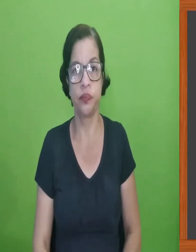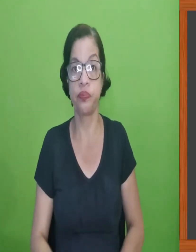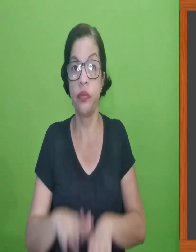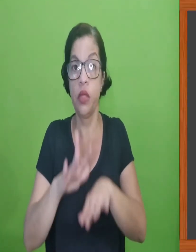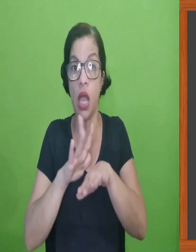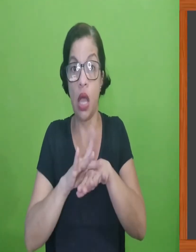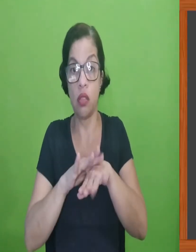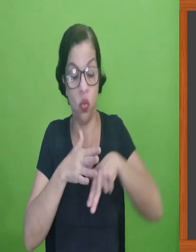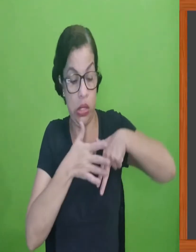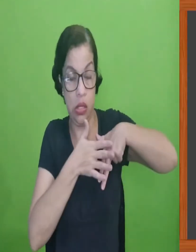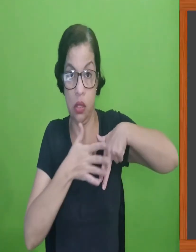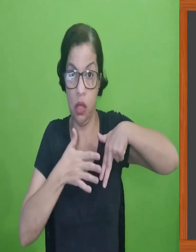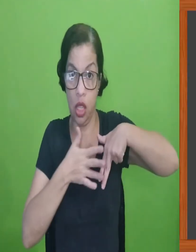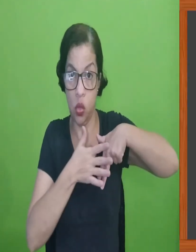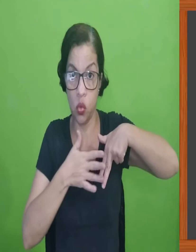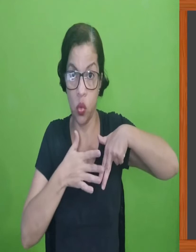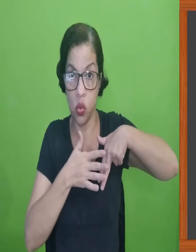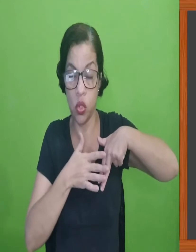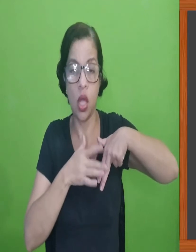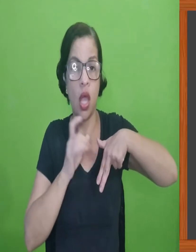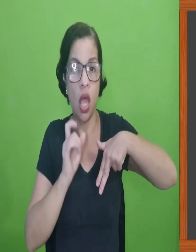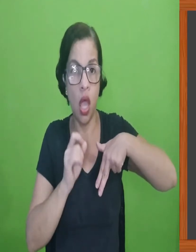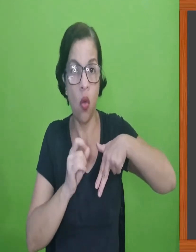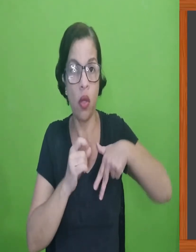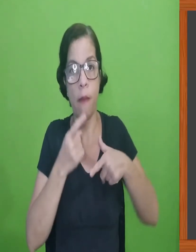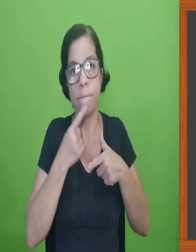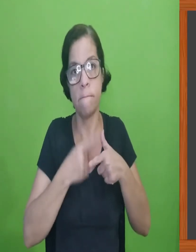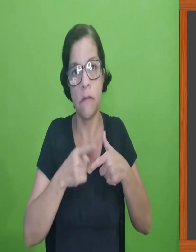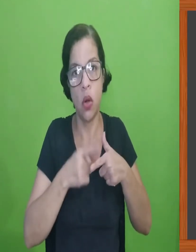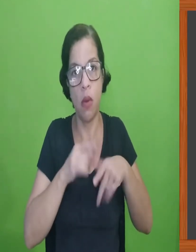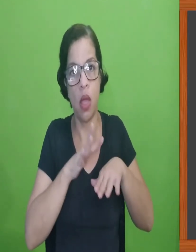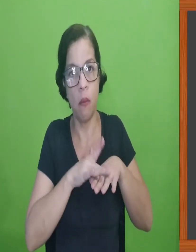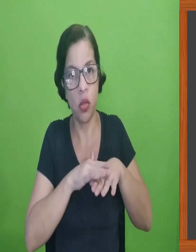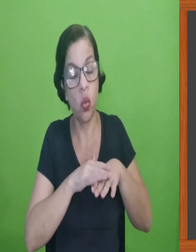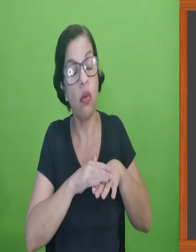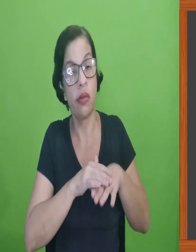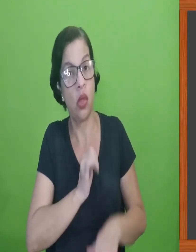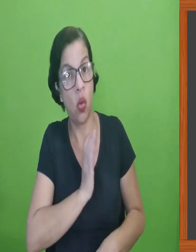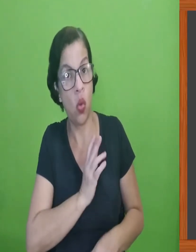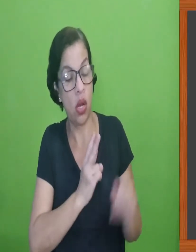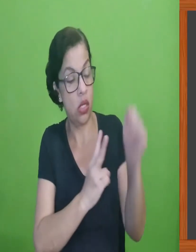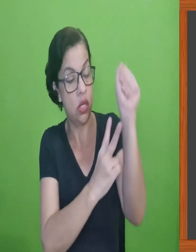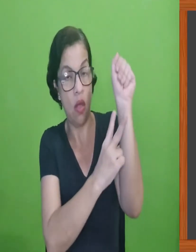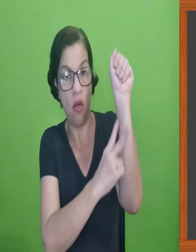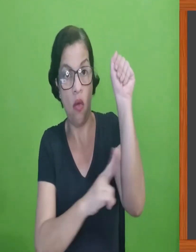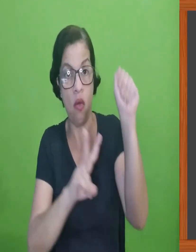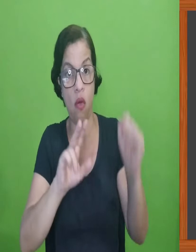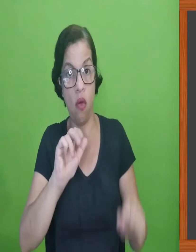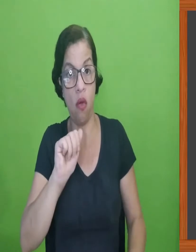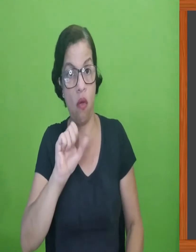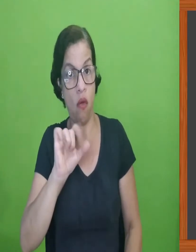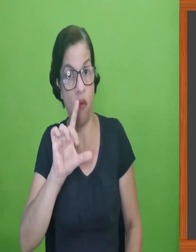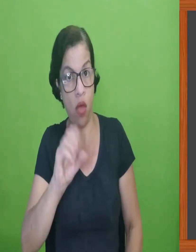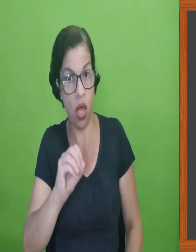As doenças cardiovasculares são enfermidades do coração e dos vasos sanguíneos e incluem